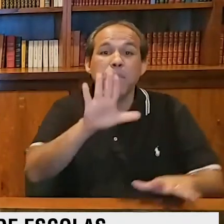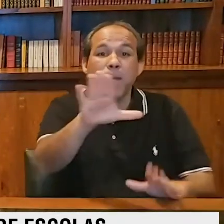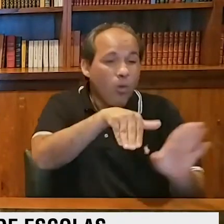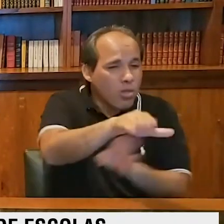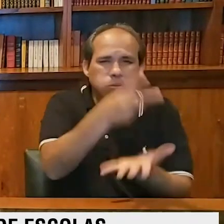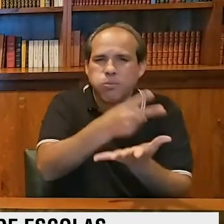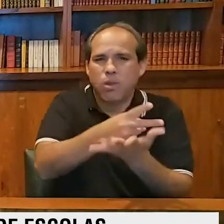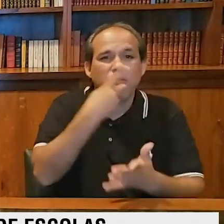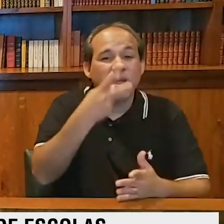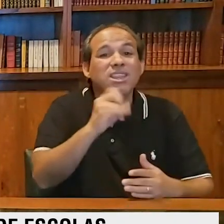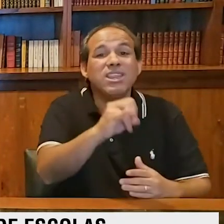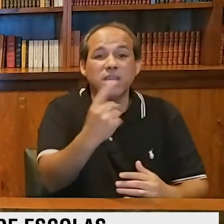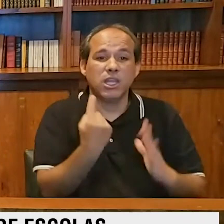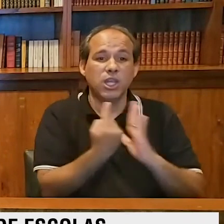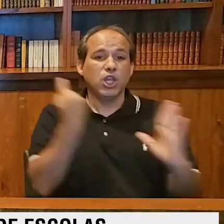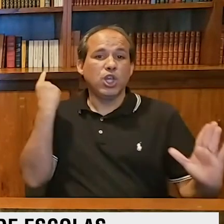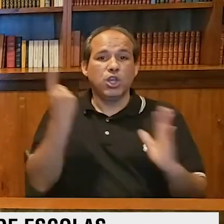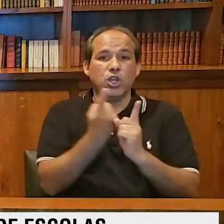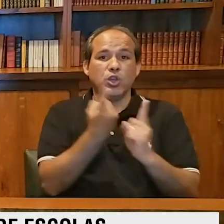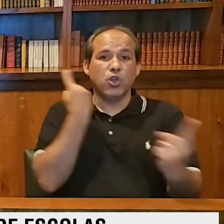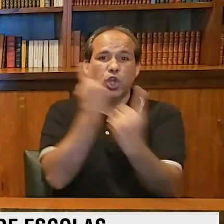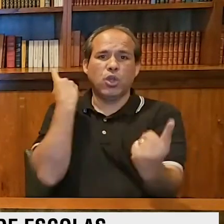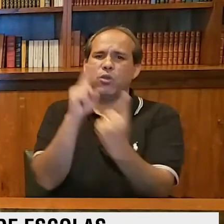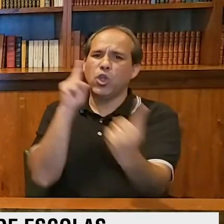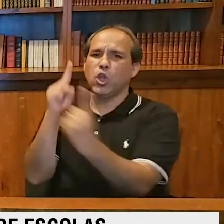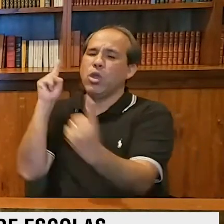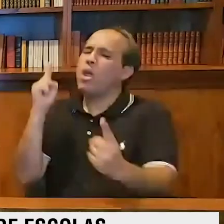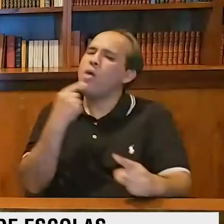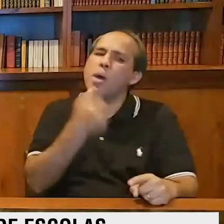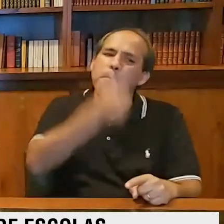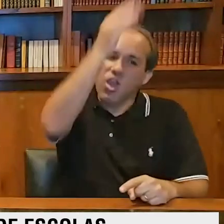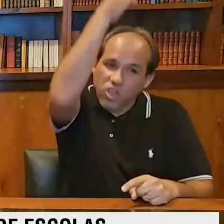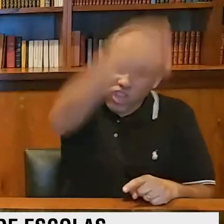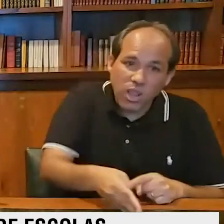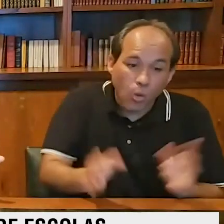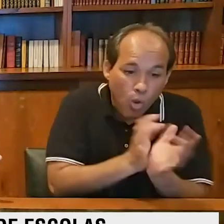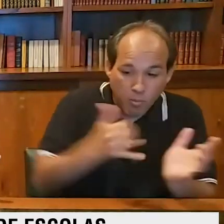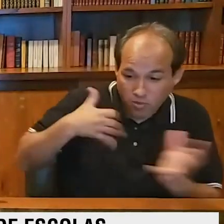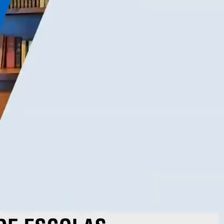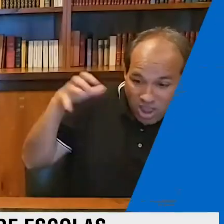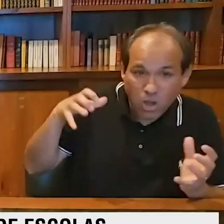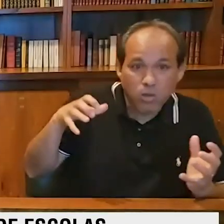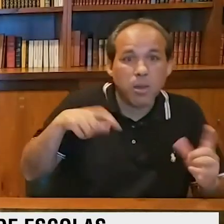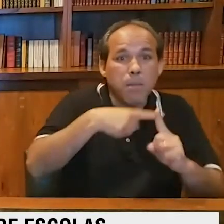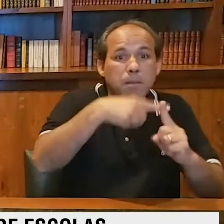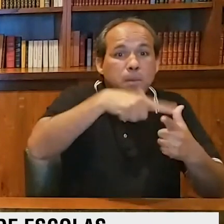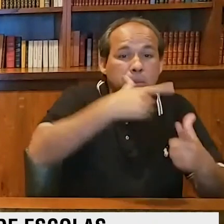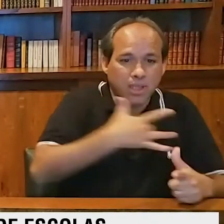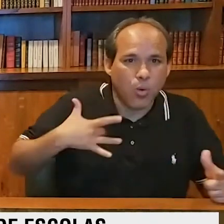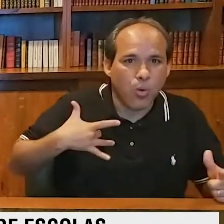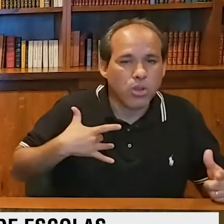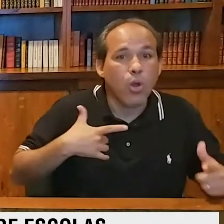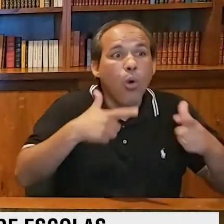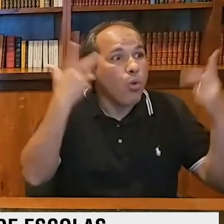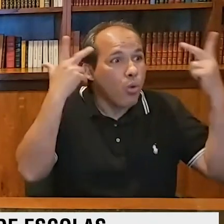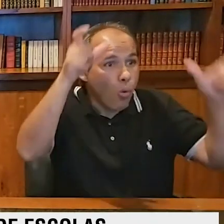bolsonaro as crianças brasileiras podem levar mais de dez anos para recuperar o o pedido eu nunca defendi